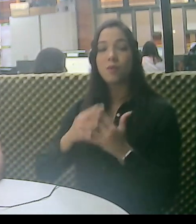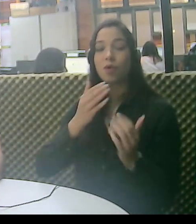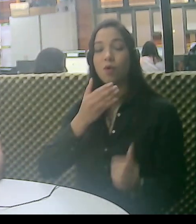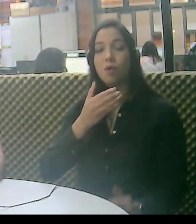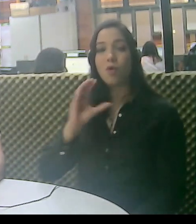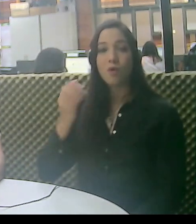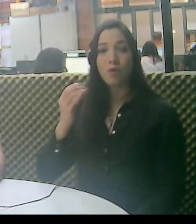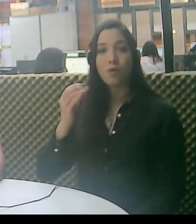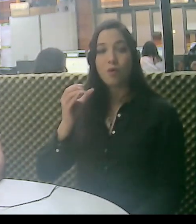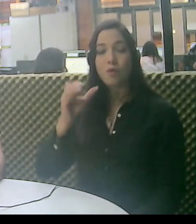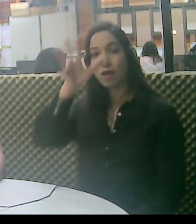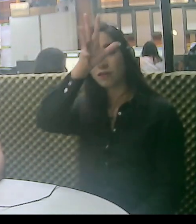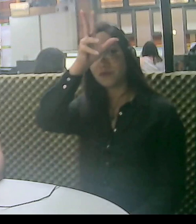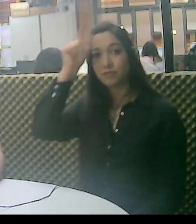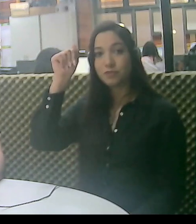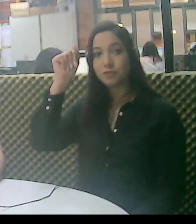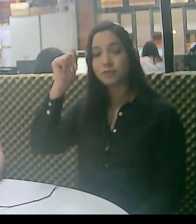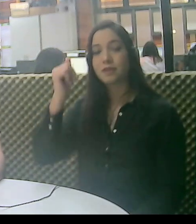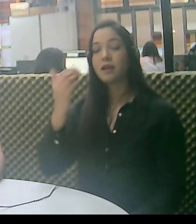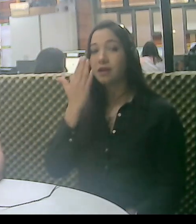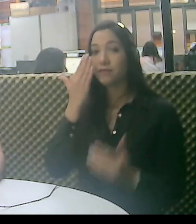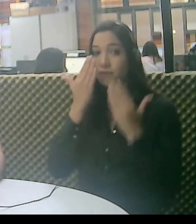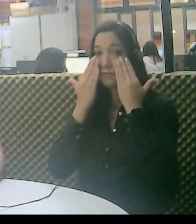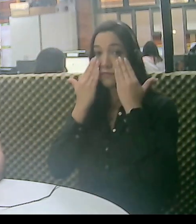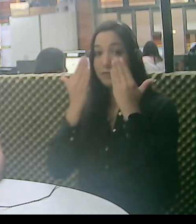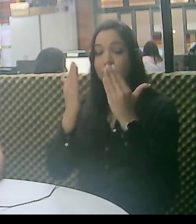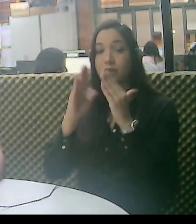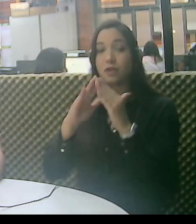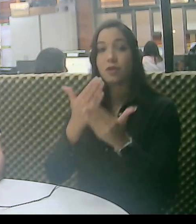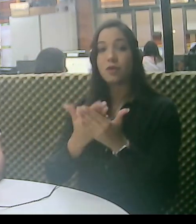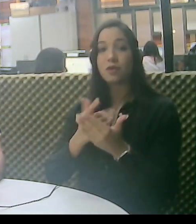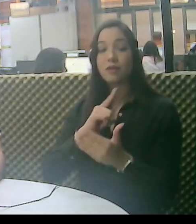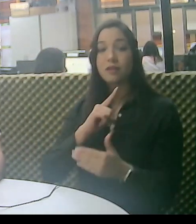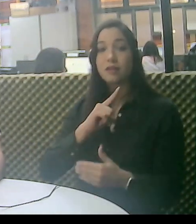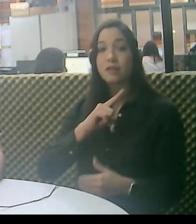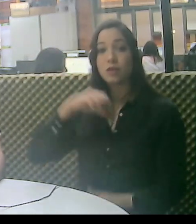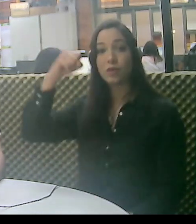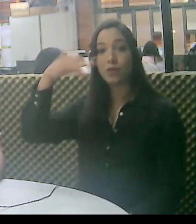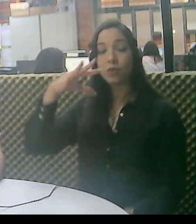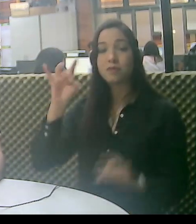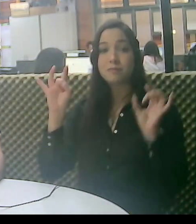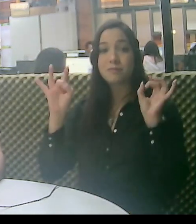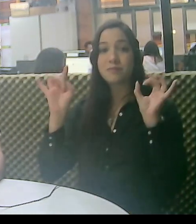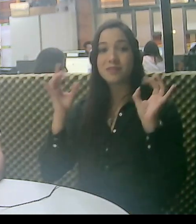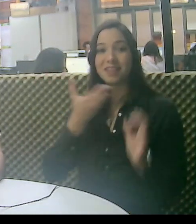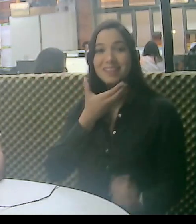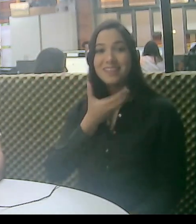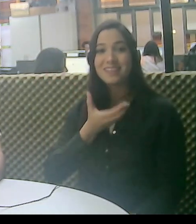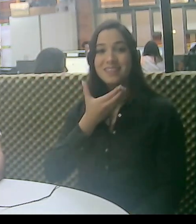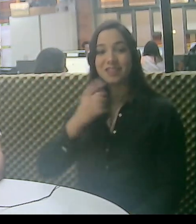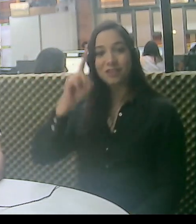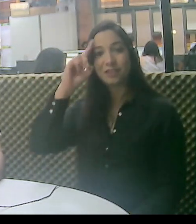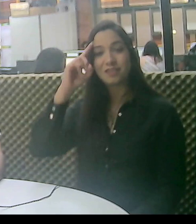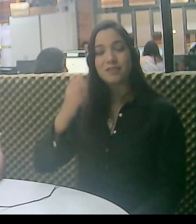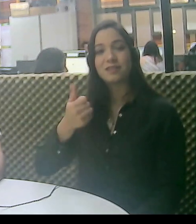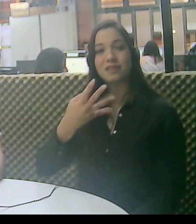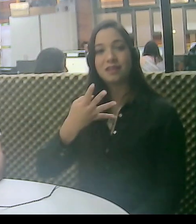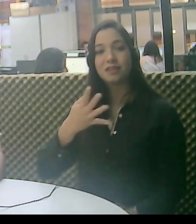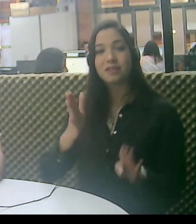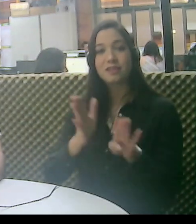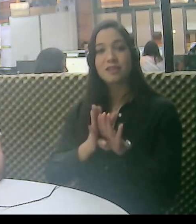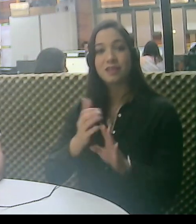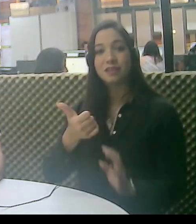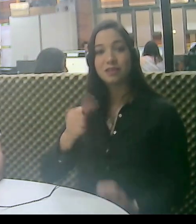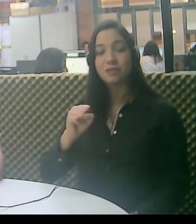Praça Adolfo Fonseca, que fica em frente à escola, também está com iluminação especial de Natal. Entre os dias 14 e 18 de